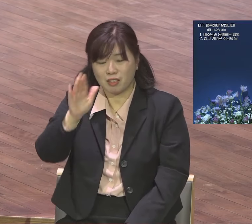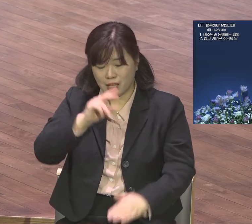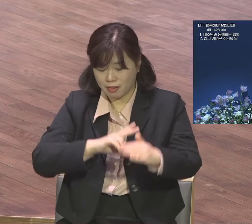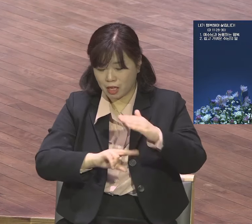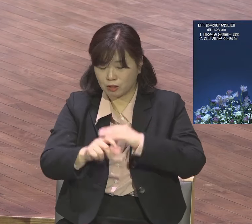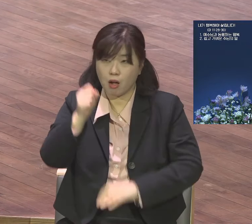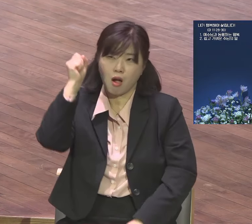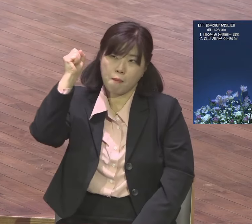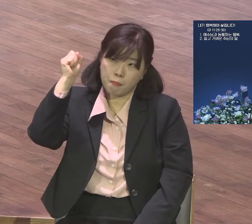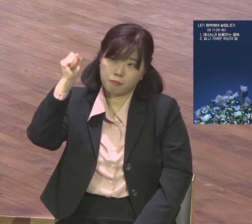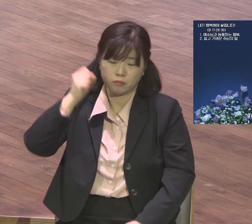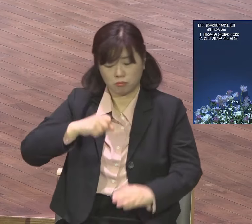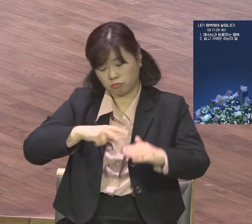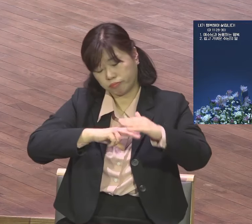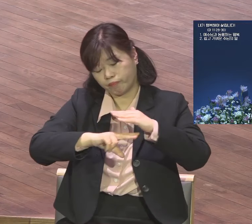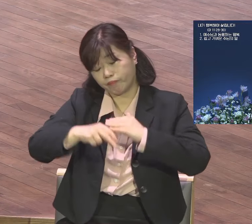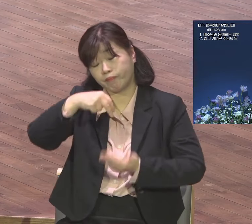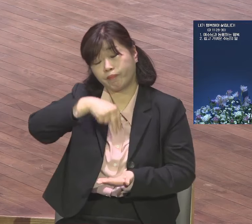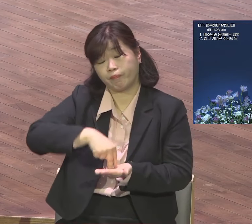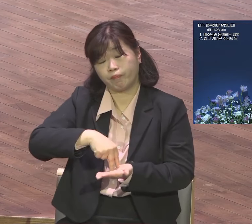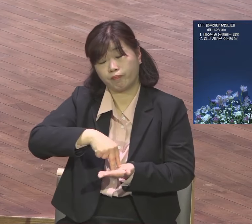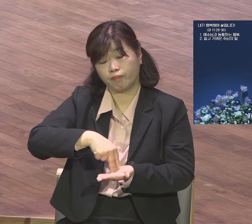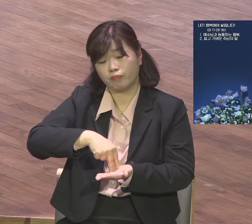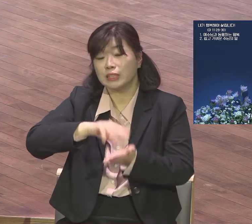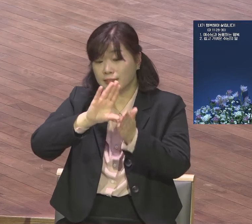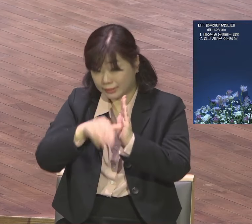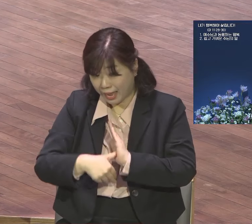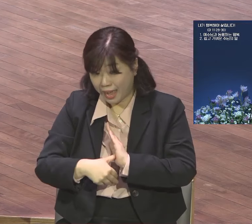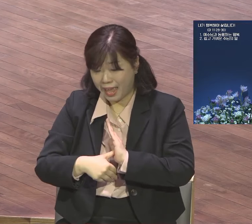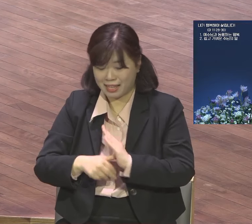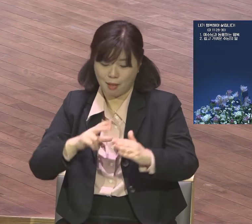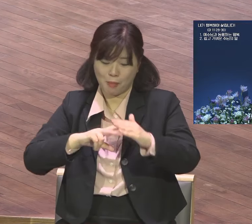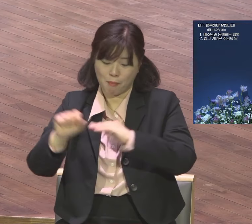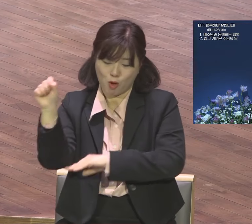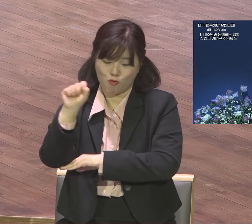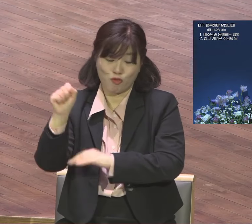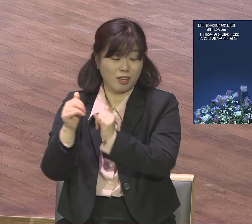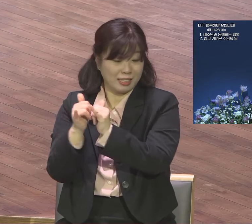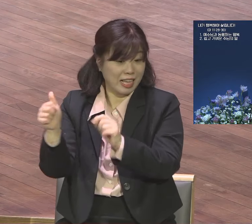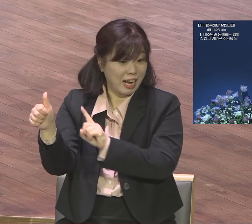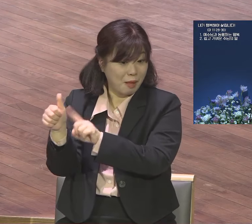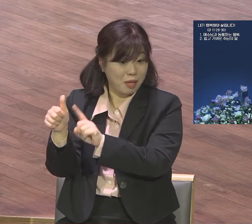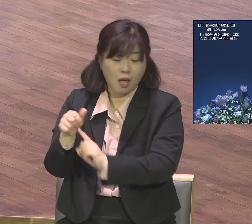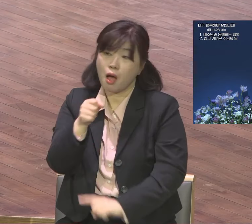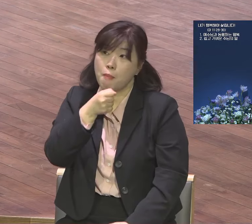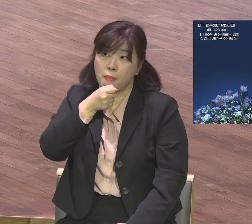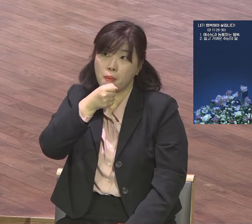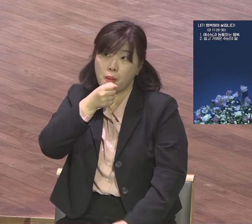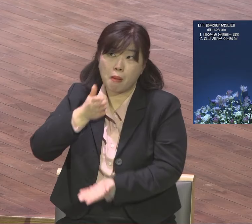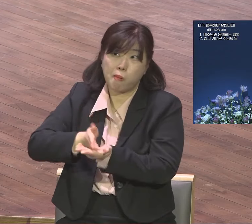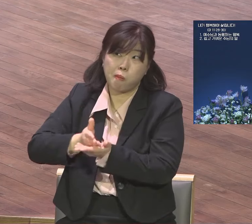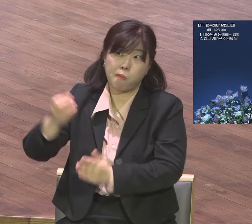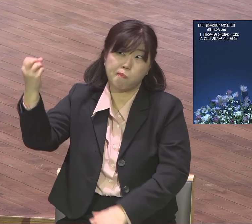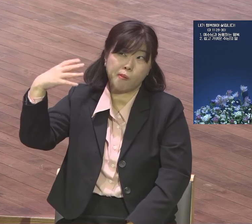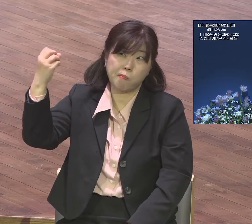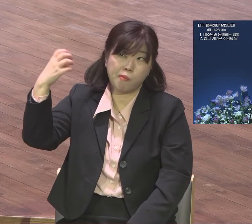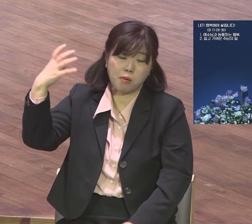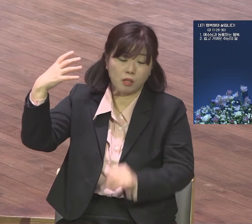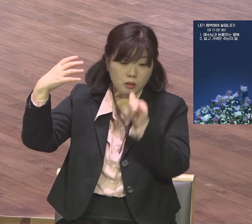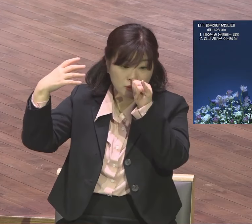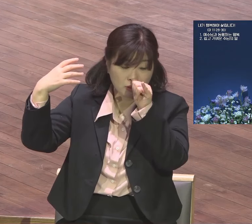말을 하시더라고요. 그런데 고속터미널 역에 이렇게 도착할 때쯤 이분께서 이런 멘트를